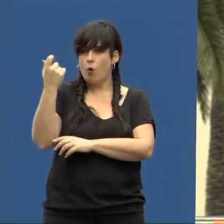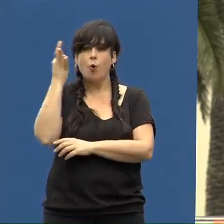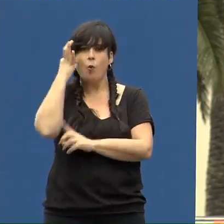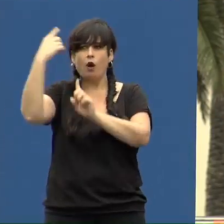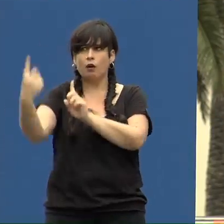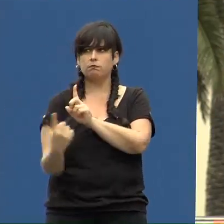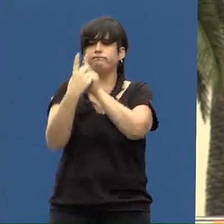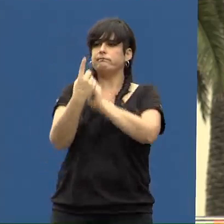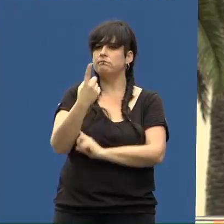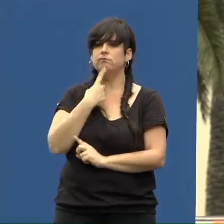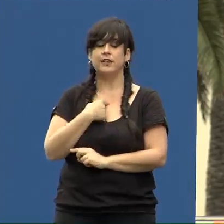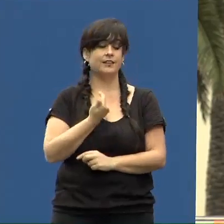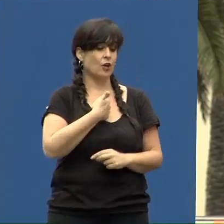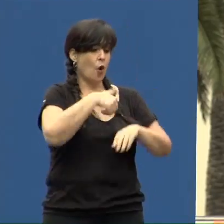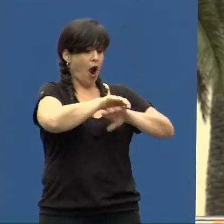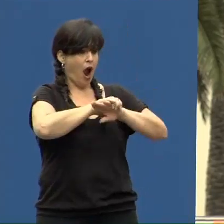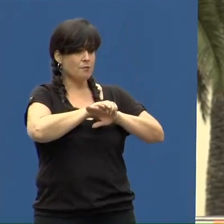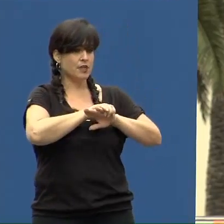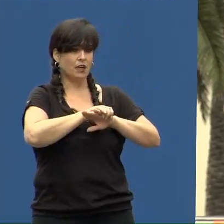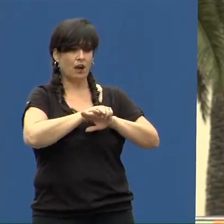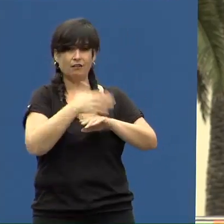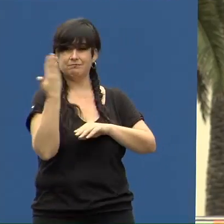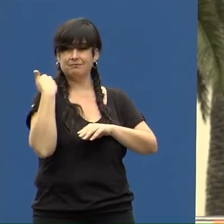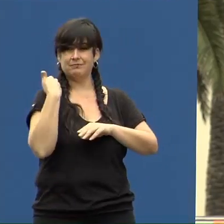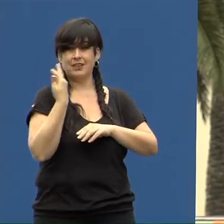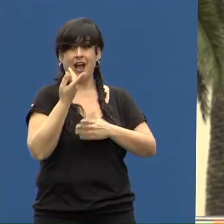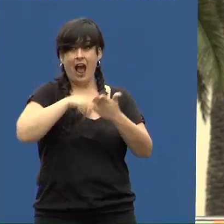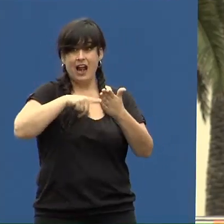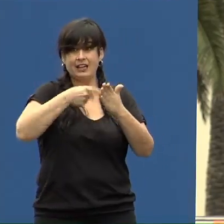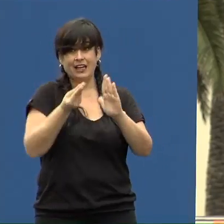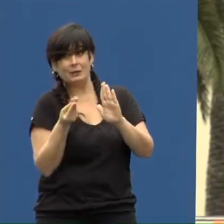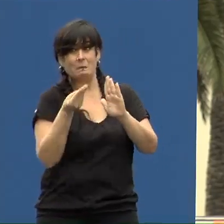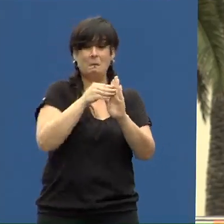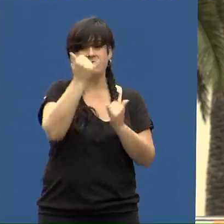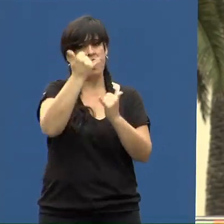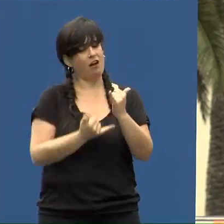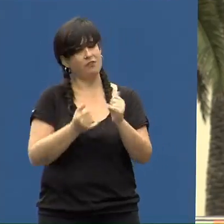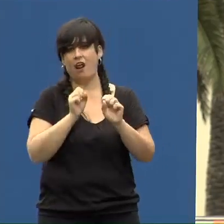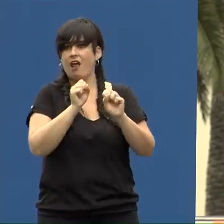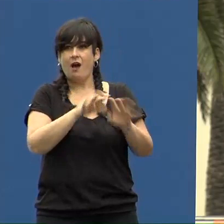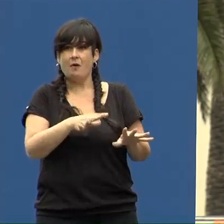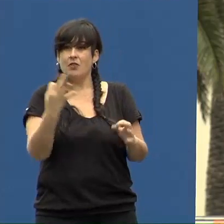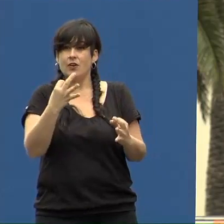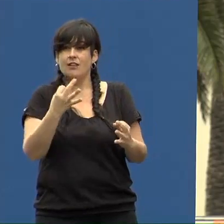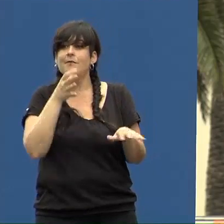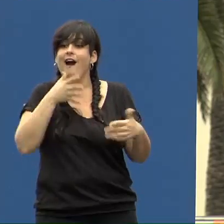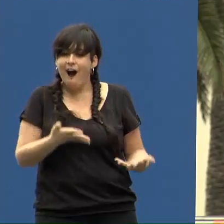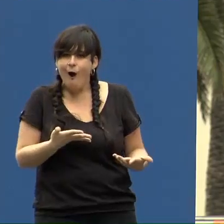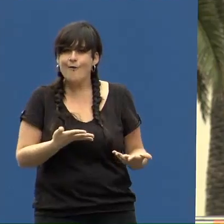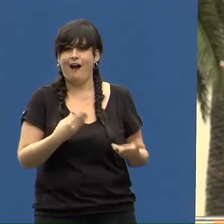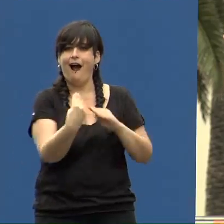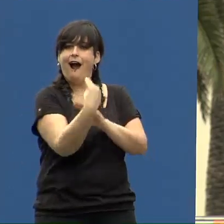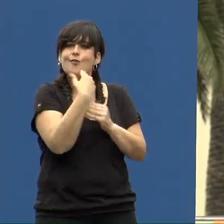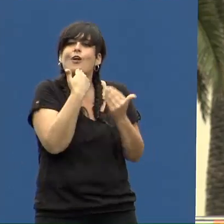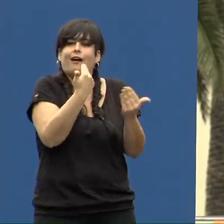dijo, tengo una amiga que se tenía que ir de Barcelona porque le habían subido el alquiler y gracias a estas ayudas se puede quedar en la ciudad y no se tiene que